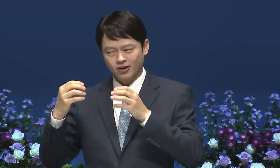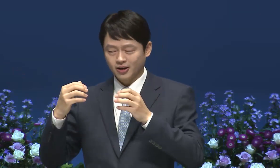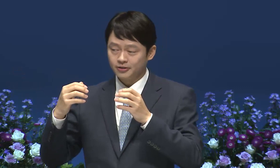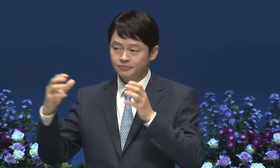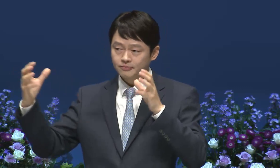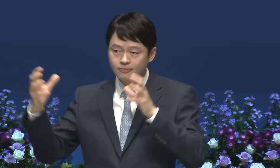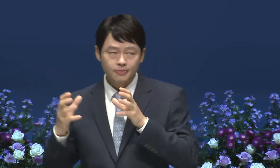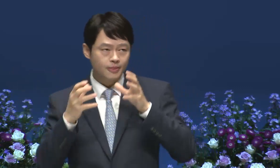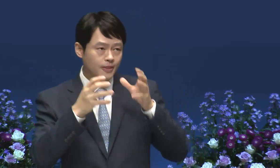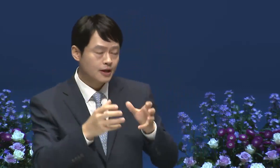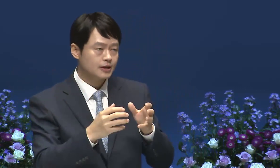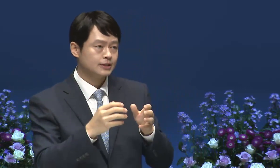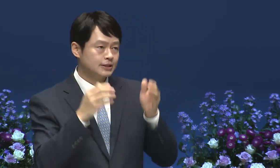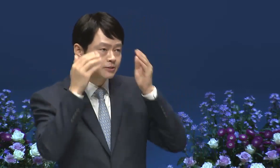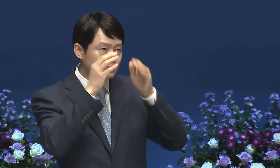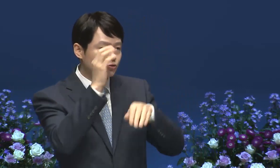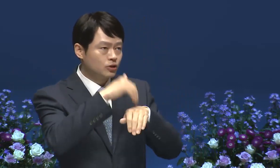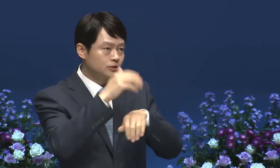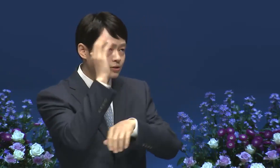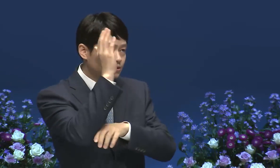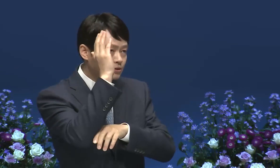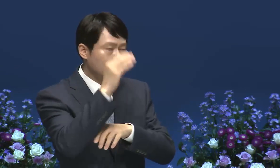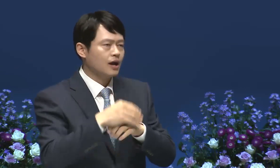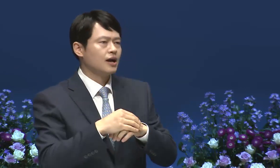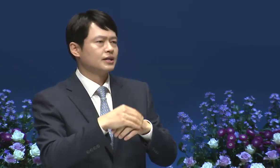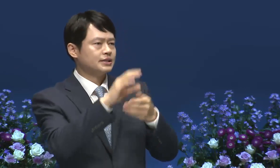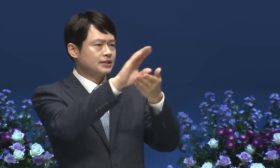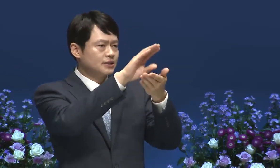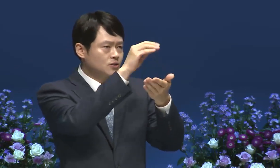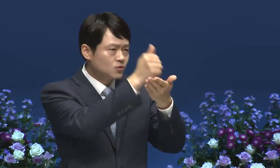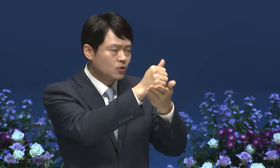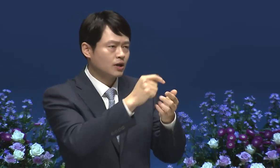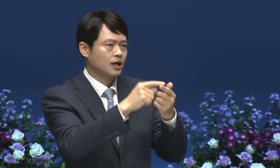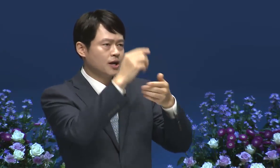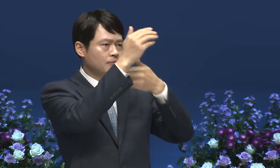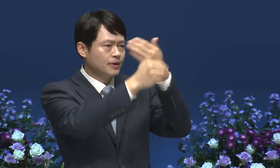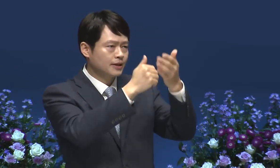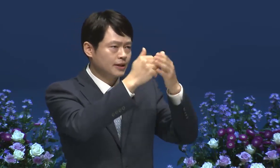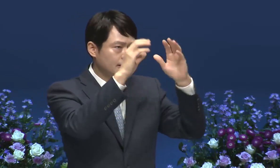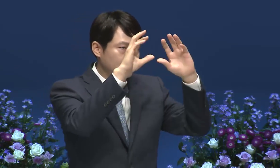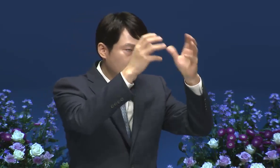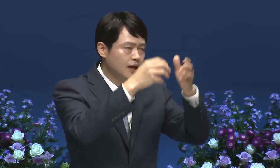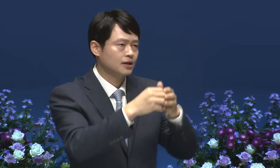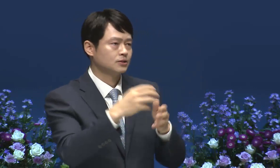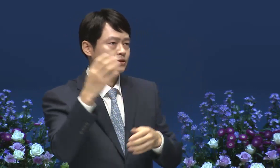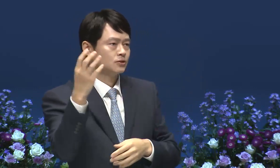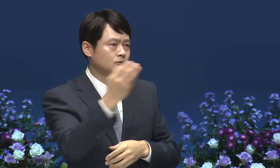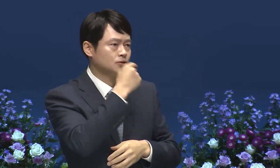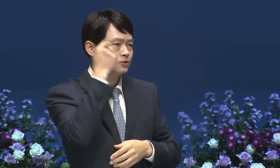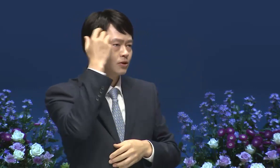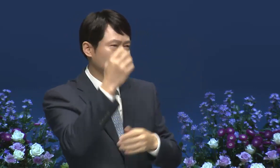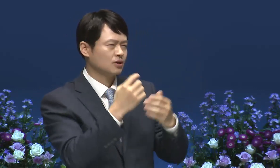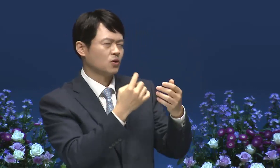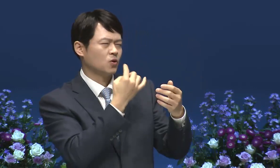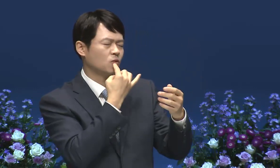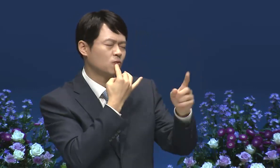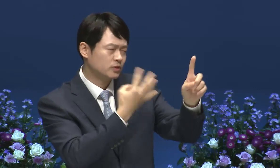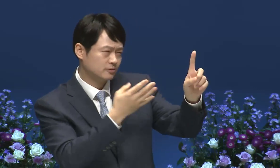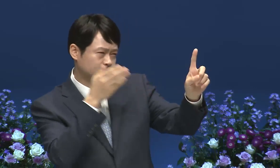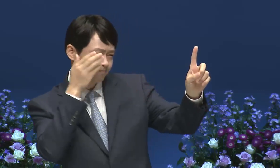근데 해외에서 오다 보니까 언어가 워낙에 달라서 굉장히 어려움이 있었습니다. 하지만 통역사님들이 많이 수고해 주시고